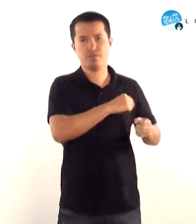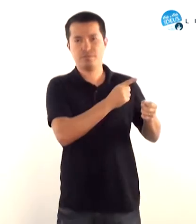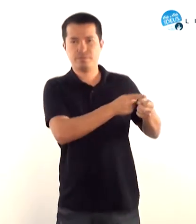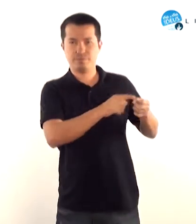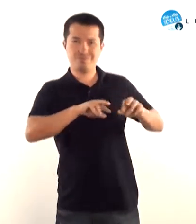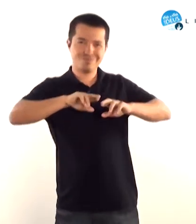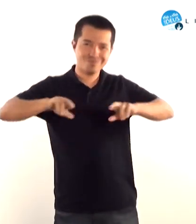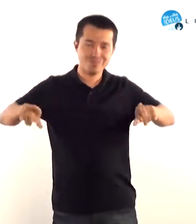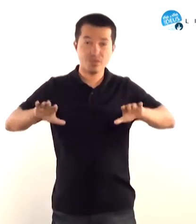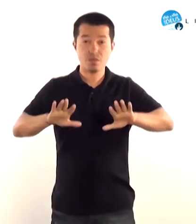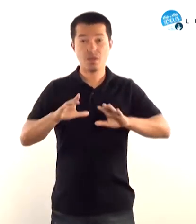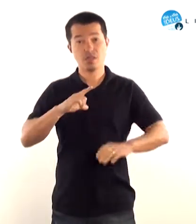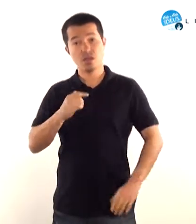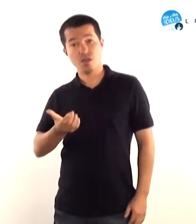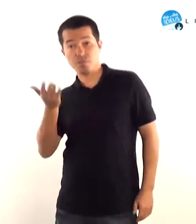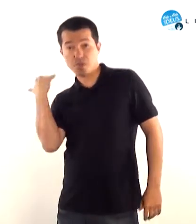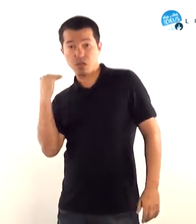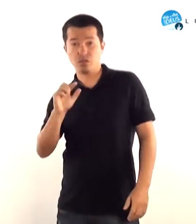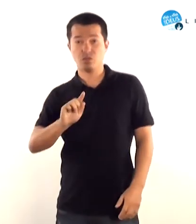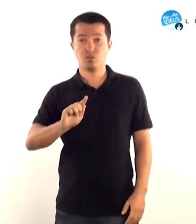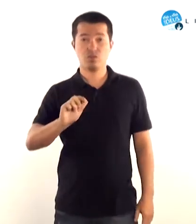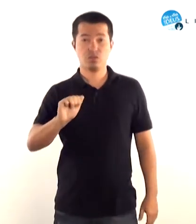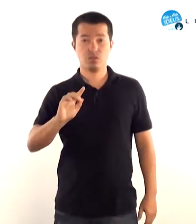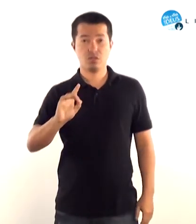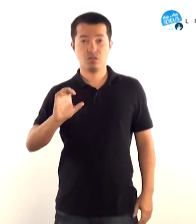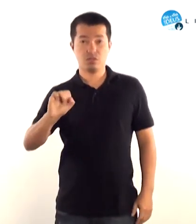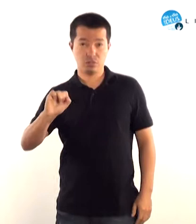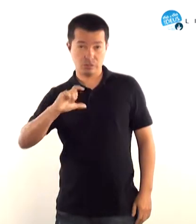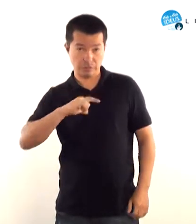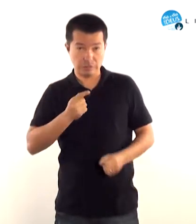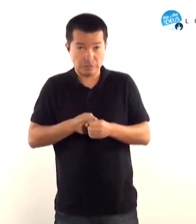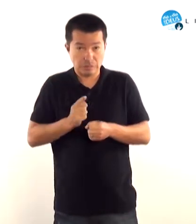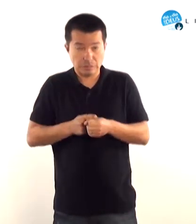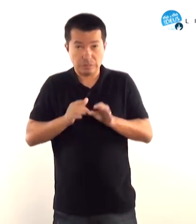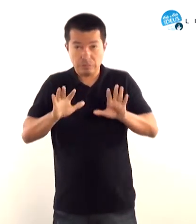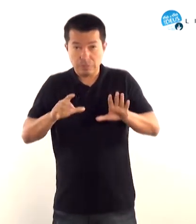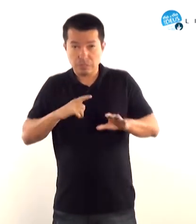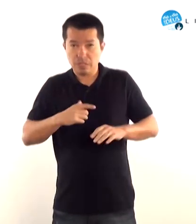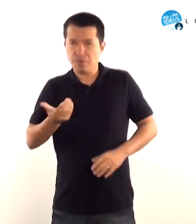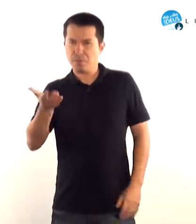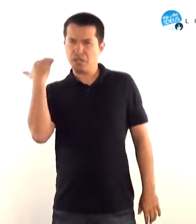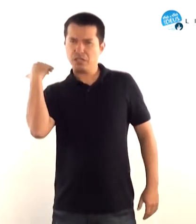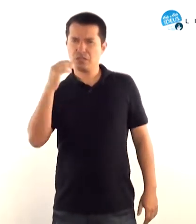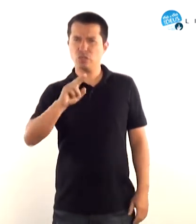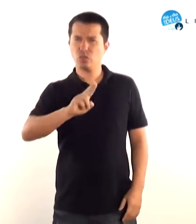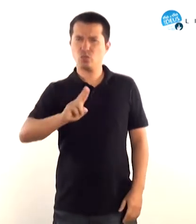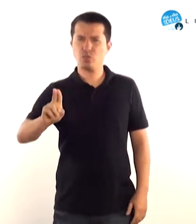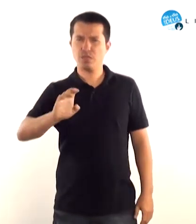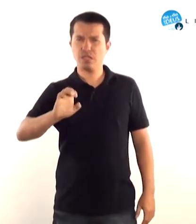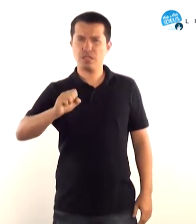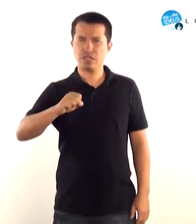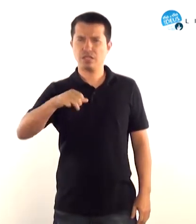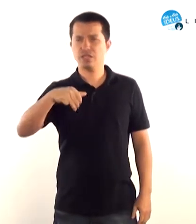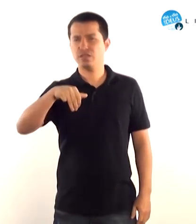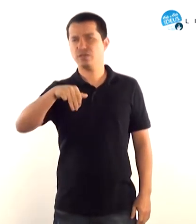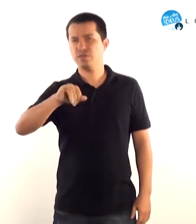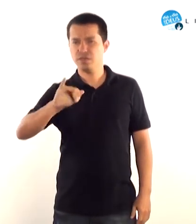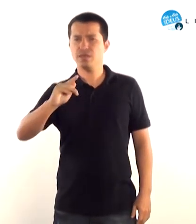chamava En-Mispate, e eles arrasaram a terra dos amalequitas e derrotaram os amorreus